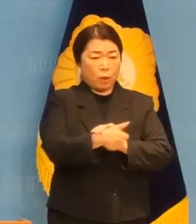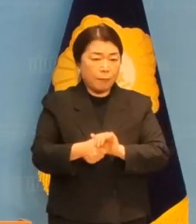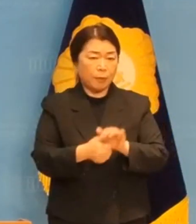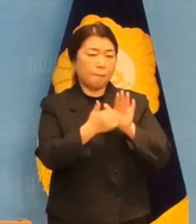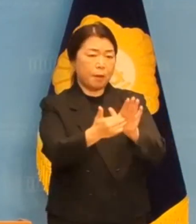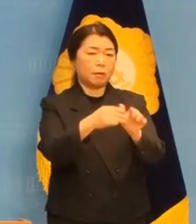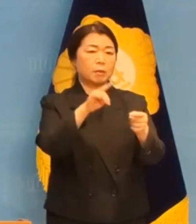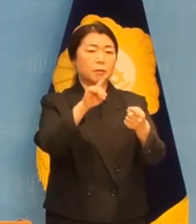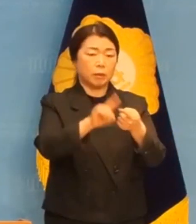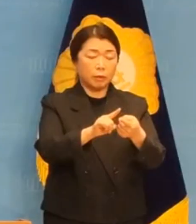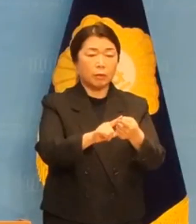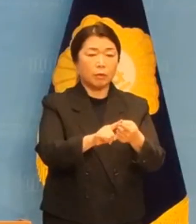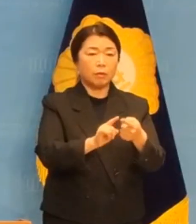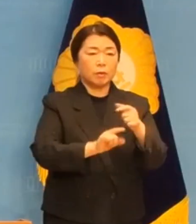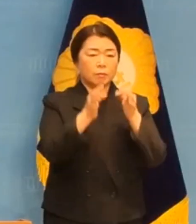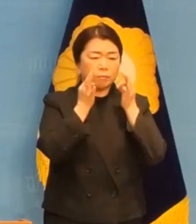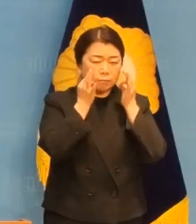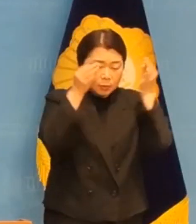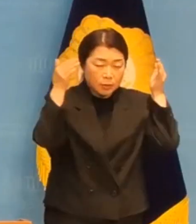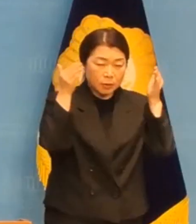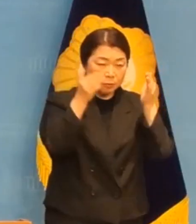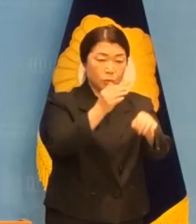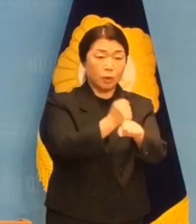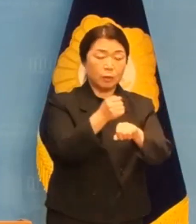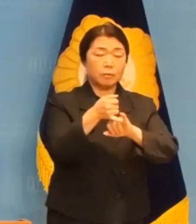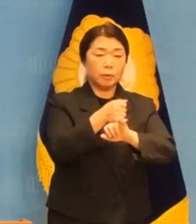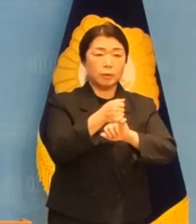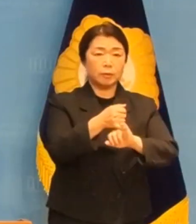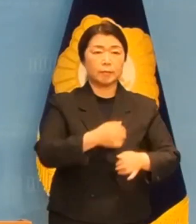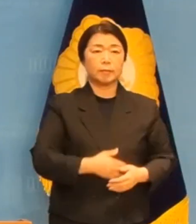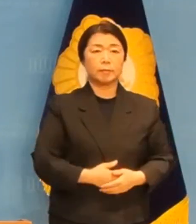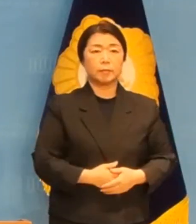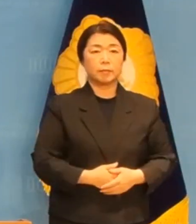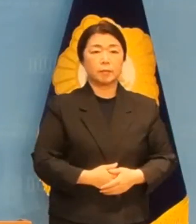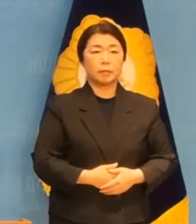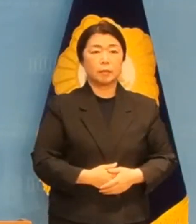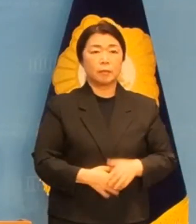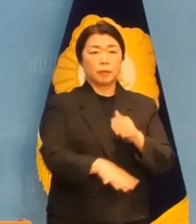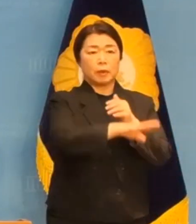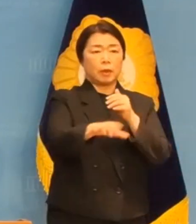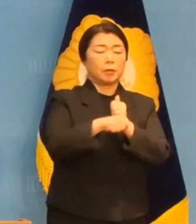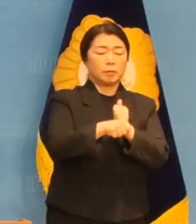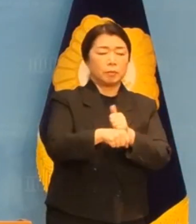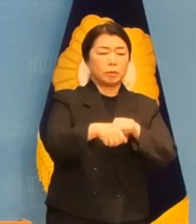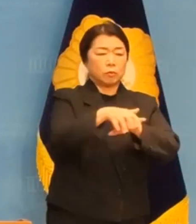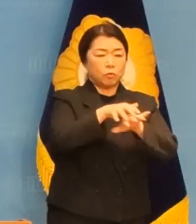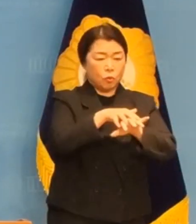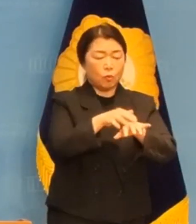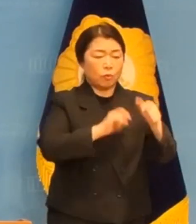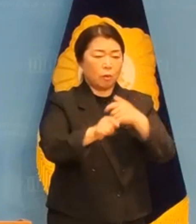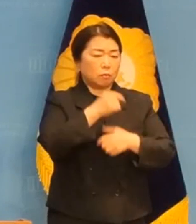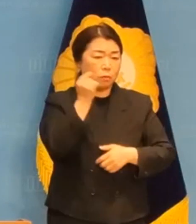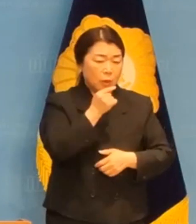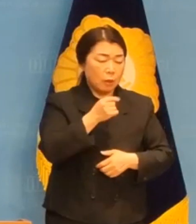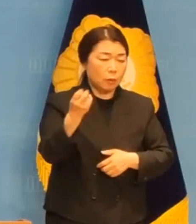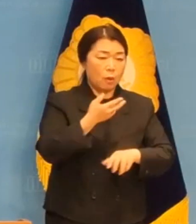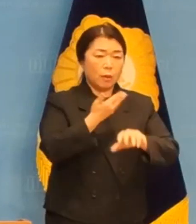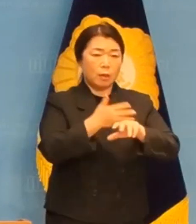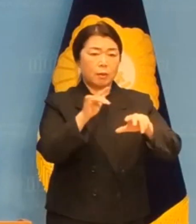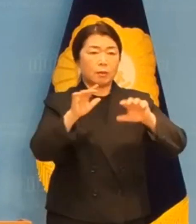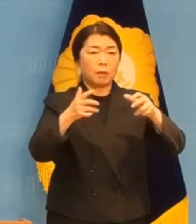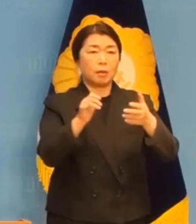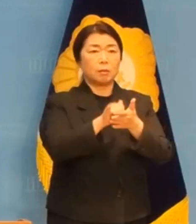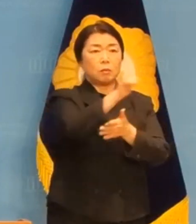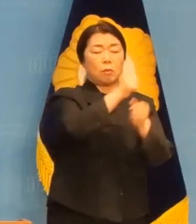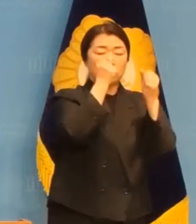데 당력을 집중하겠습니다. 지배구조 책임 강화, 해외 체류 책임자에 대한 대응체계 마련